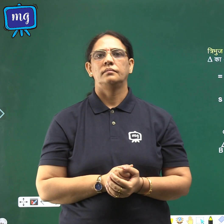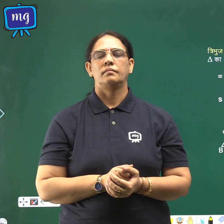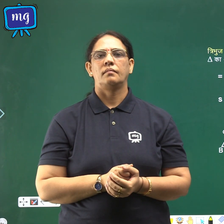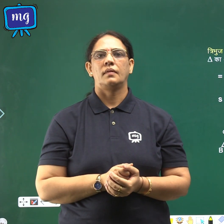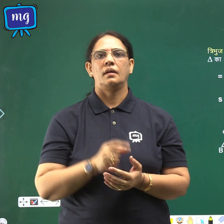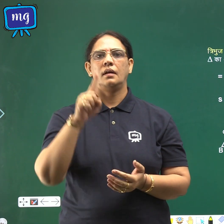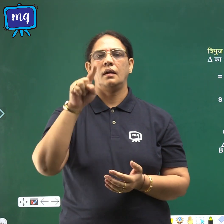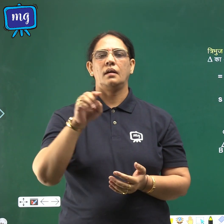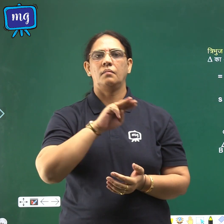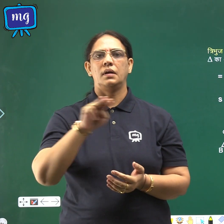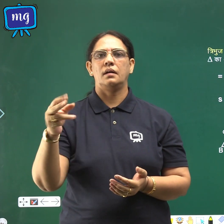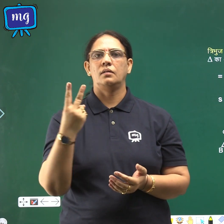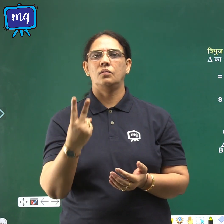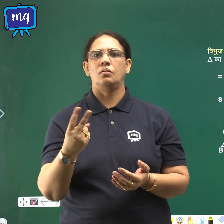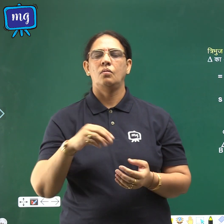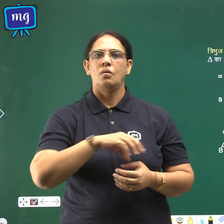अर्ध परिमाप